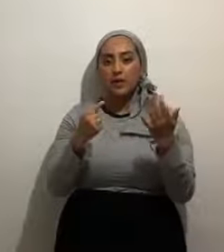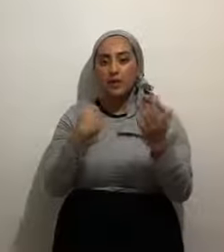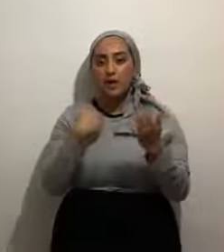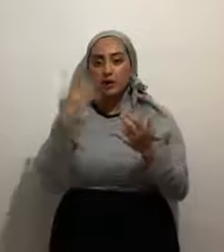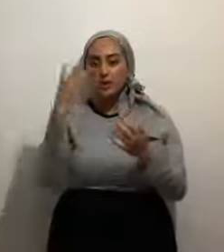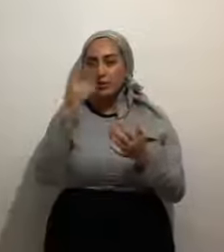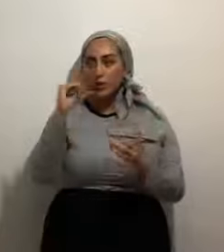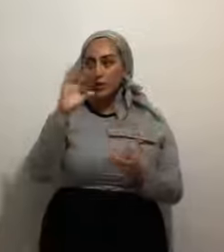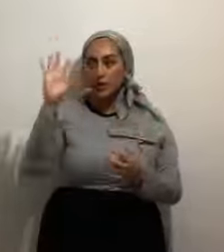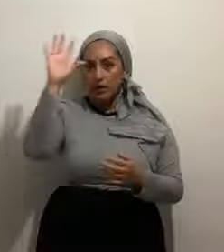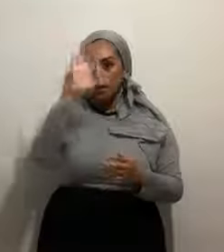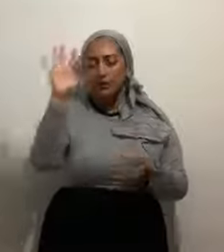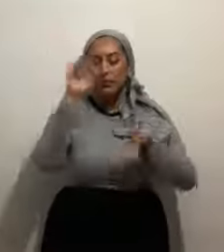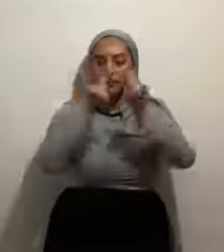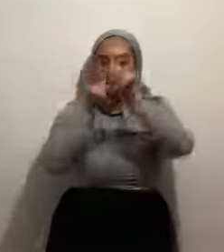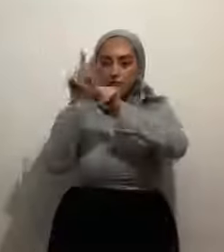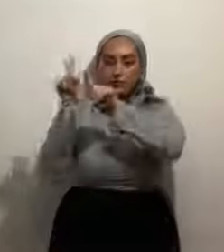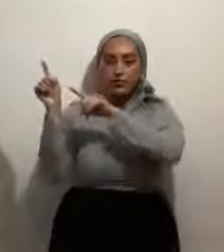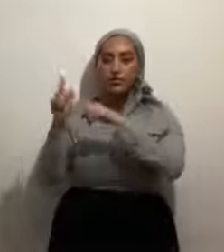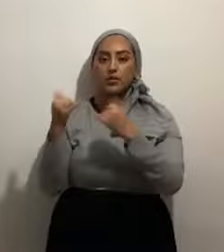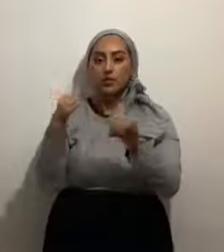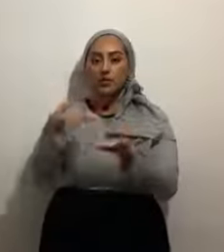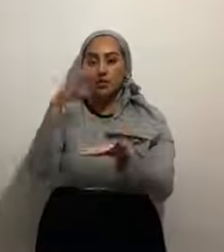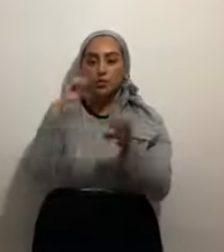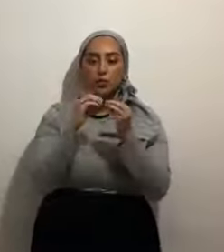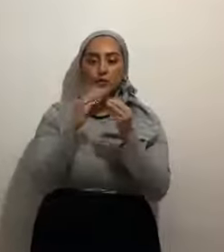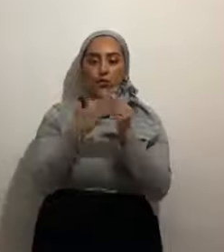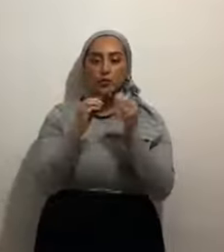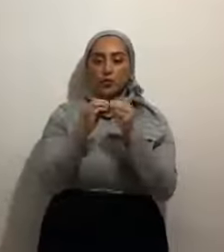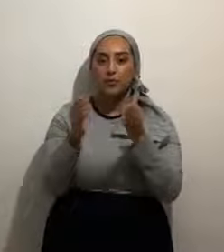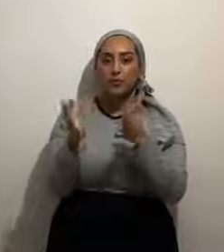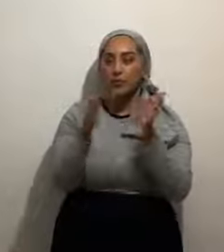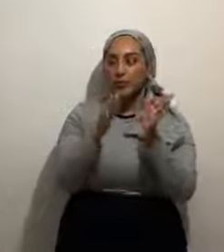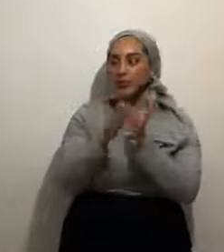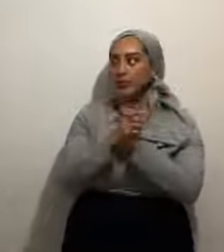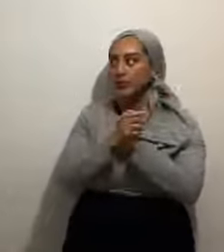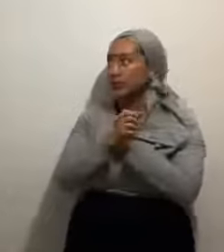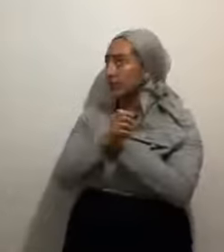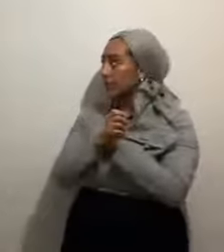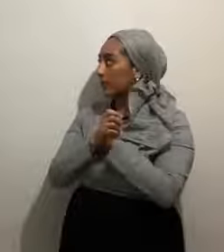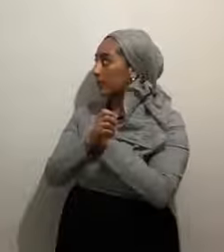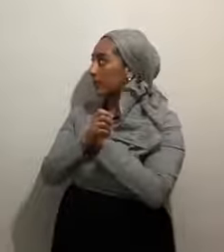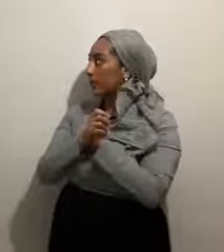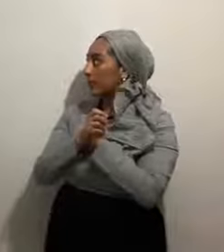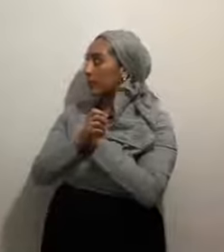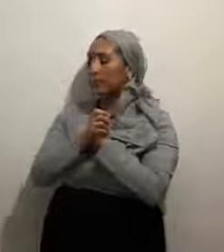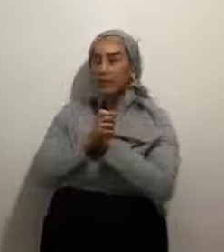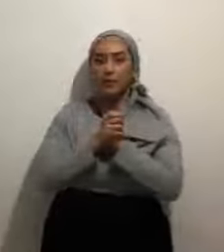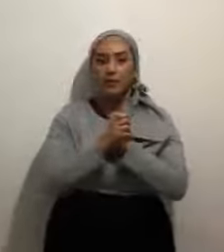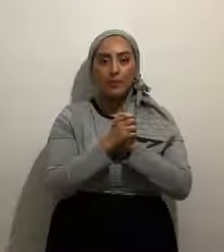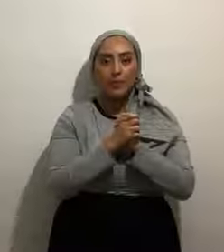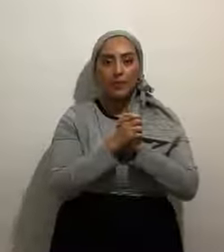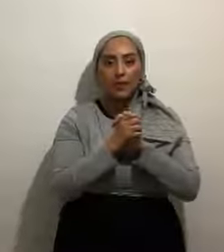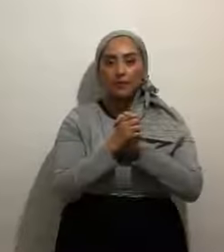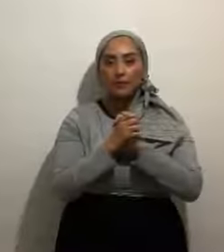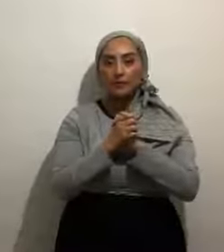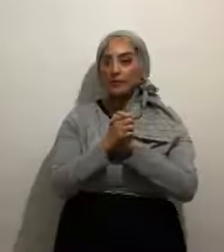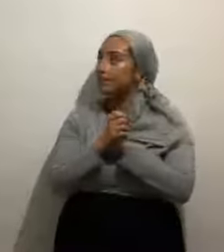ahorita vamos a ver algo más. La siguiente, ahí están las Pléyades.